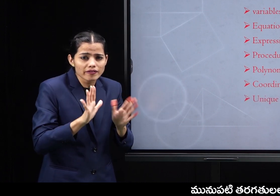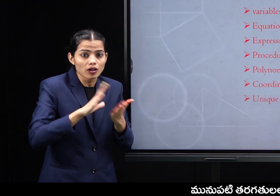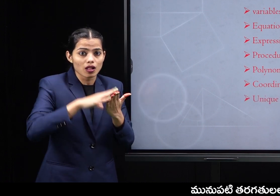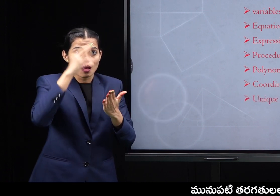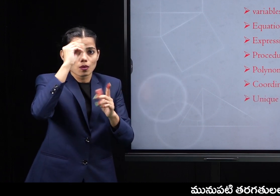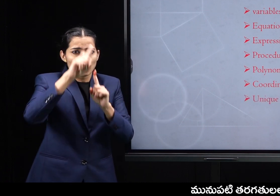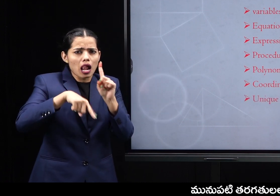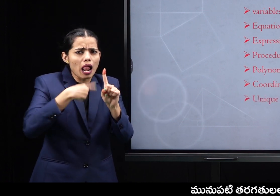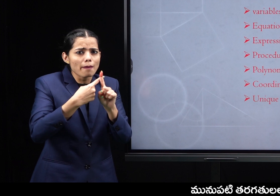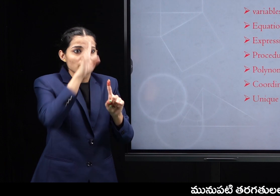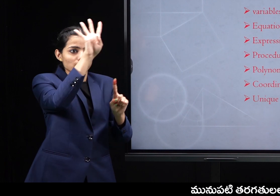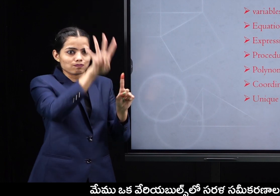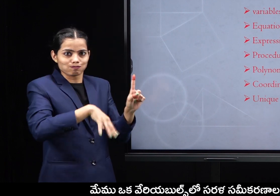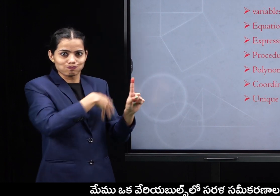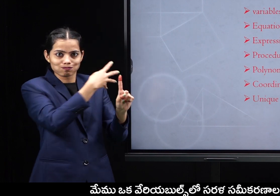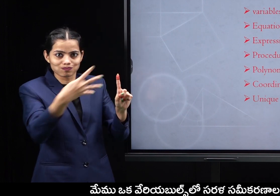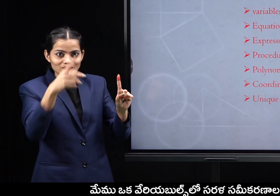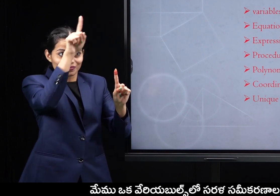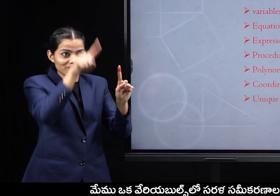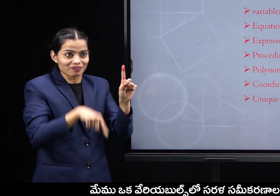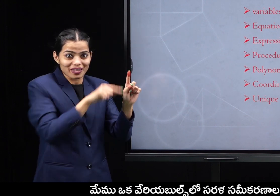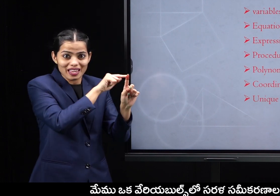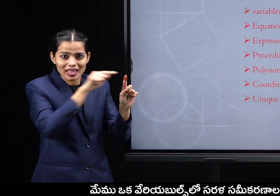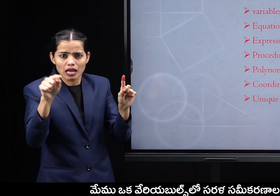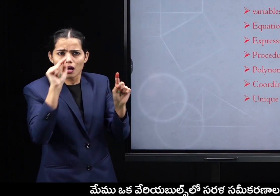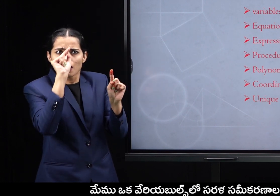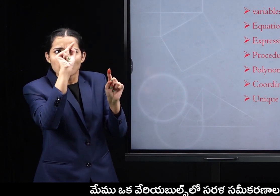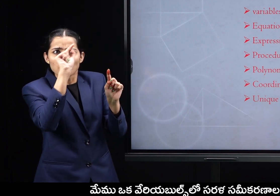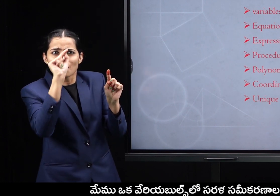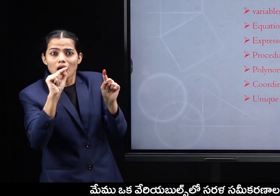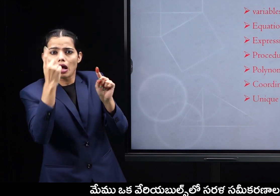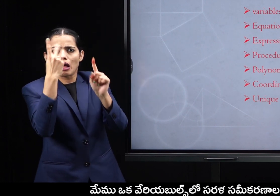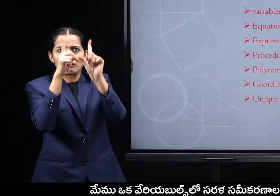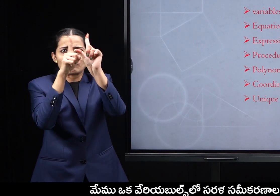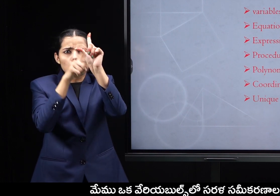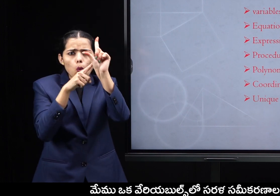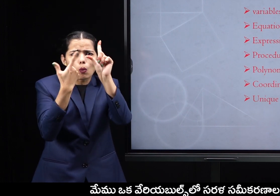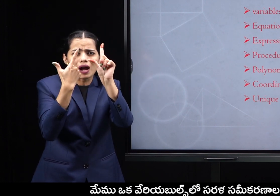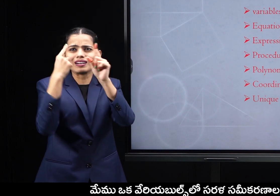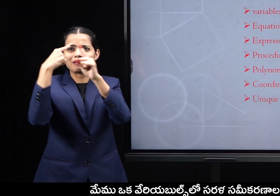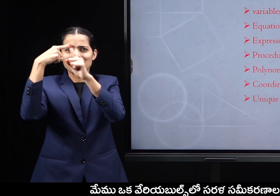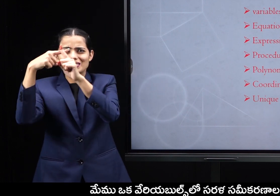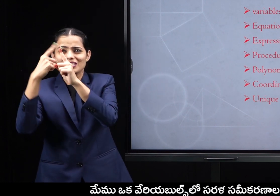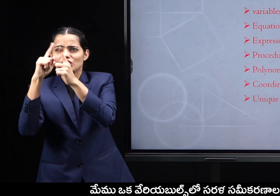మునుపటి తరగతుల్లో మనం ఒక వేరియబుల్లో సరళ సమీకరణాల గురించి తెలుసుకున్నాం.